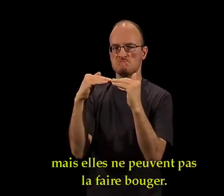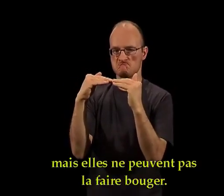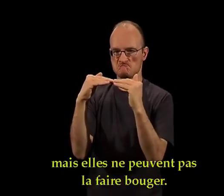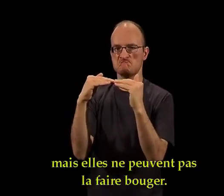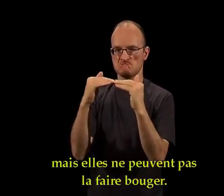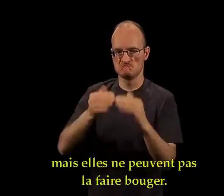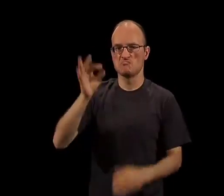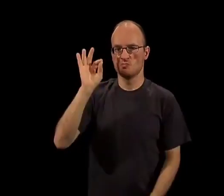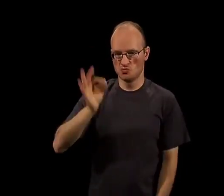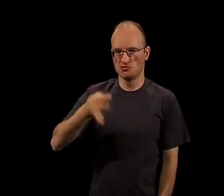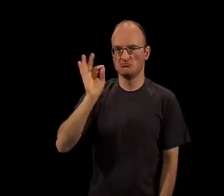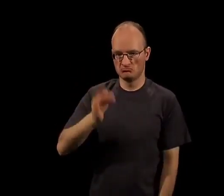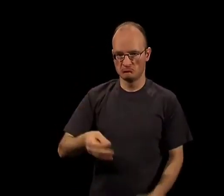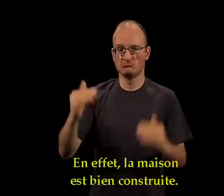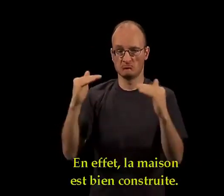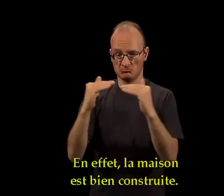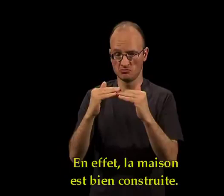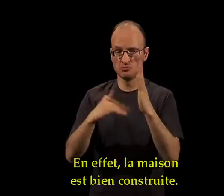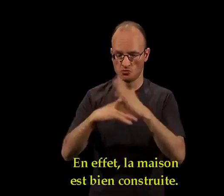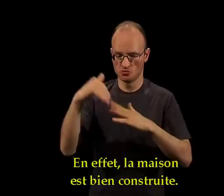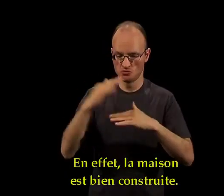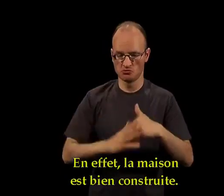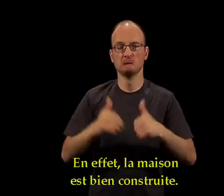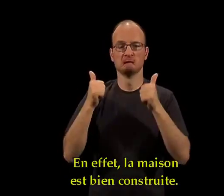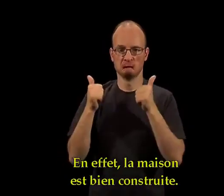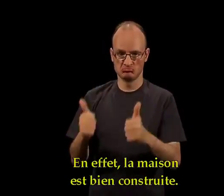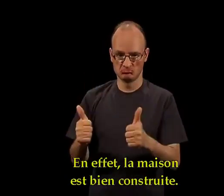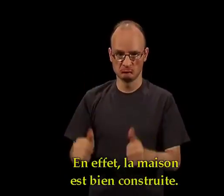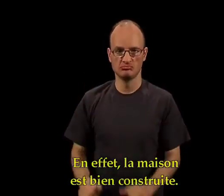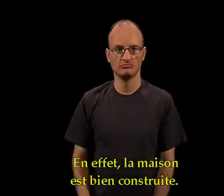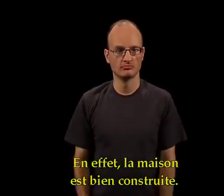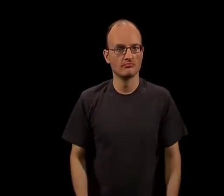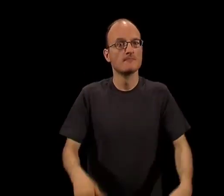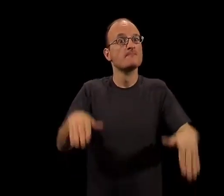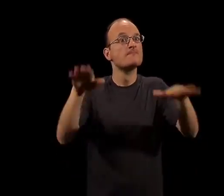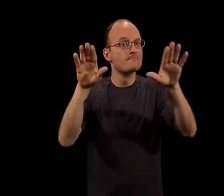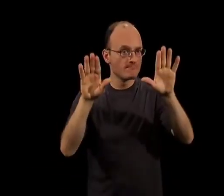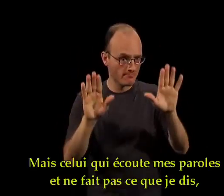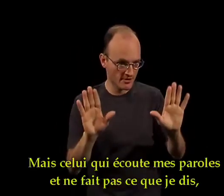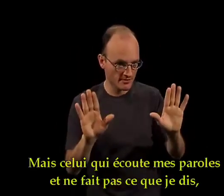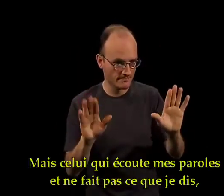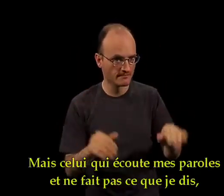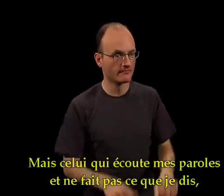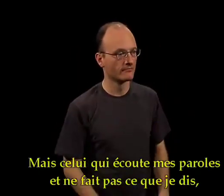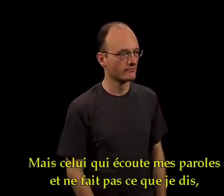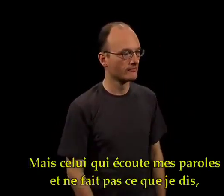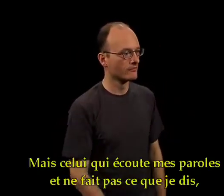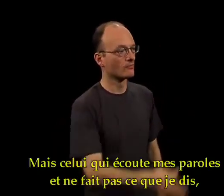bouger. En effet, la maison est bien construite. Mais celui qui écoute mes